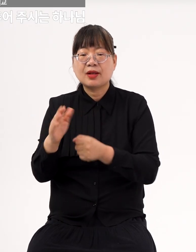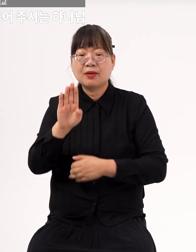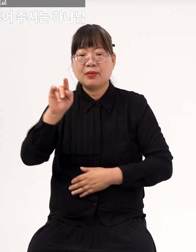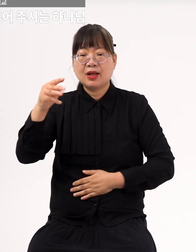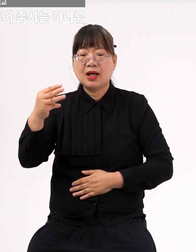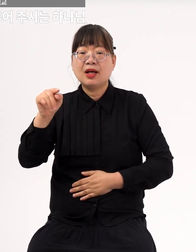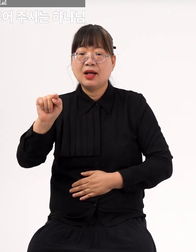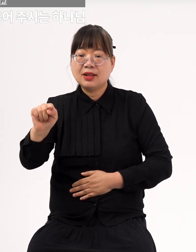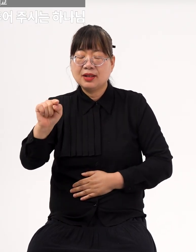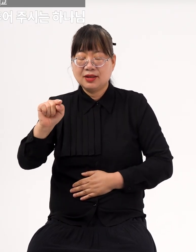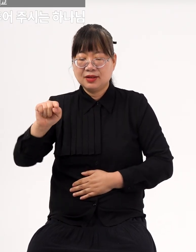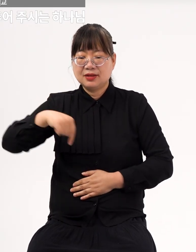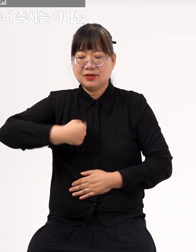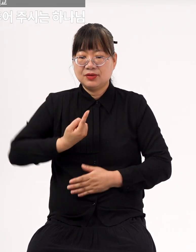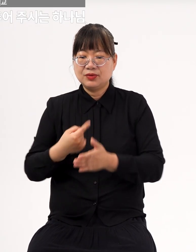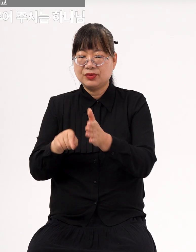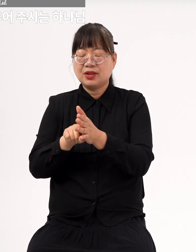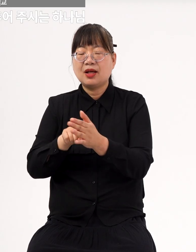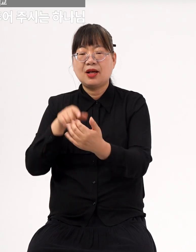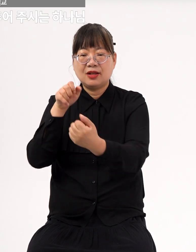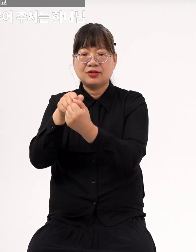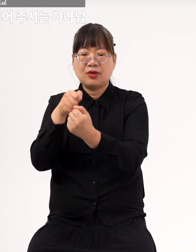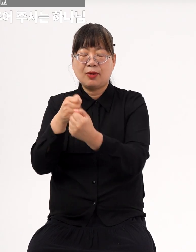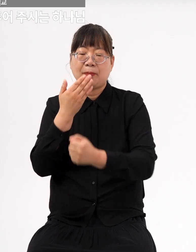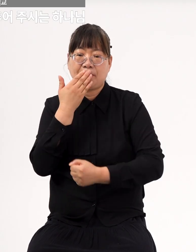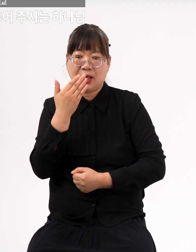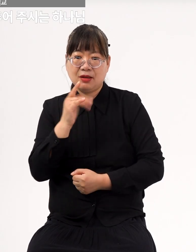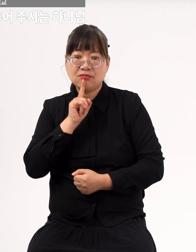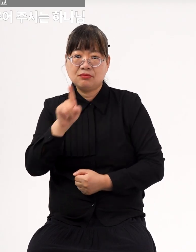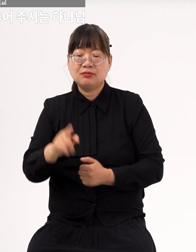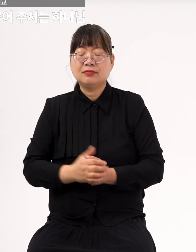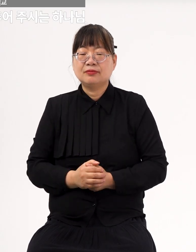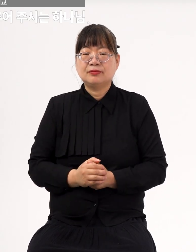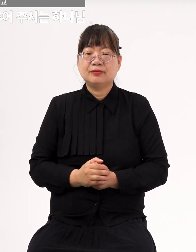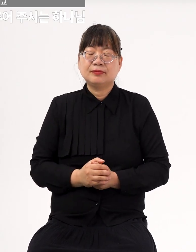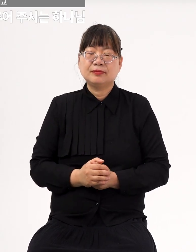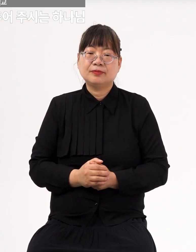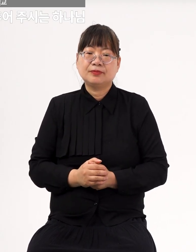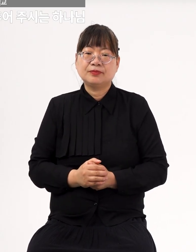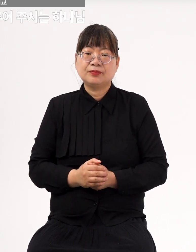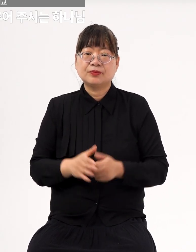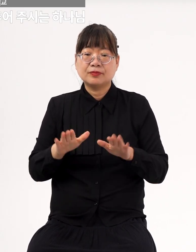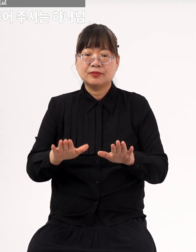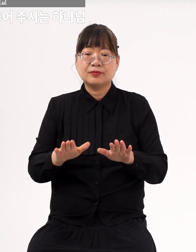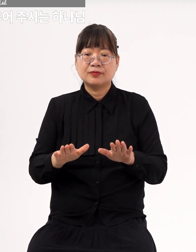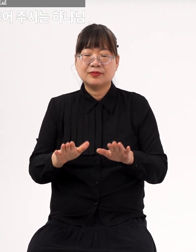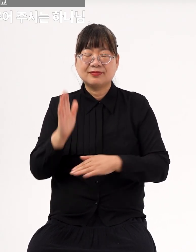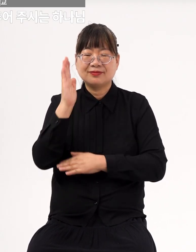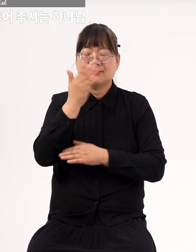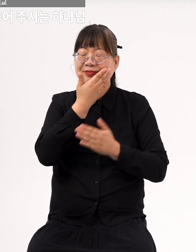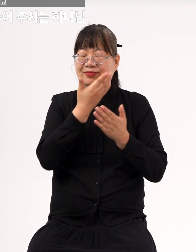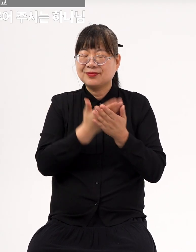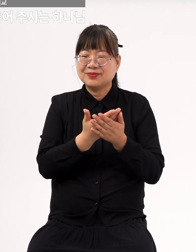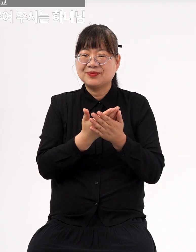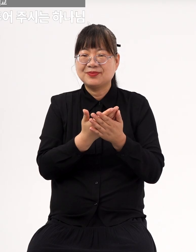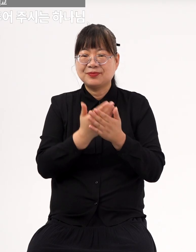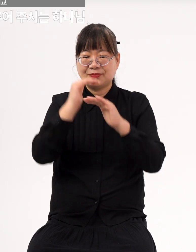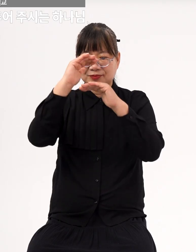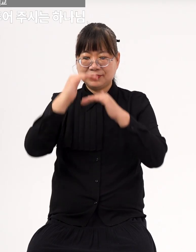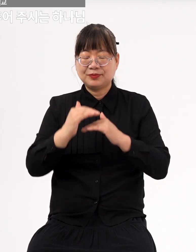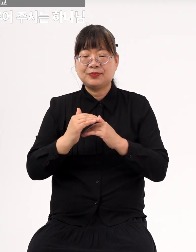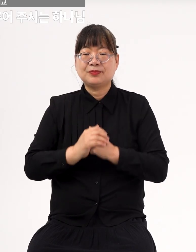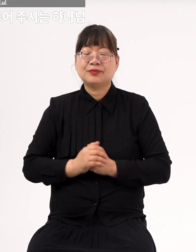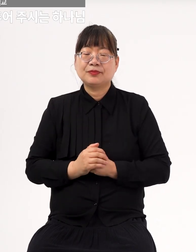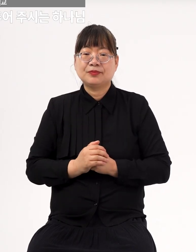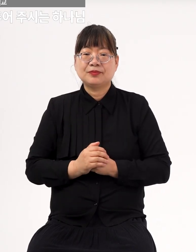그가 자신을 위해 다툴 것이니라 하니라. 오늘 이야기에 아주 중요한 배경이